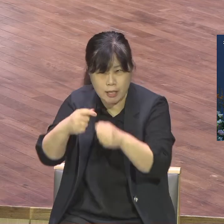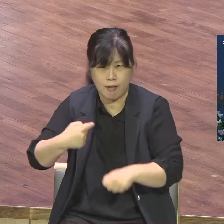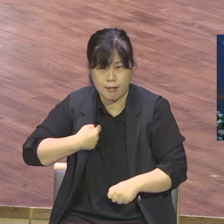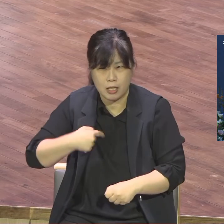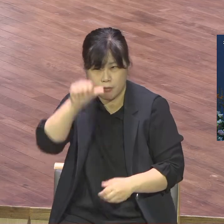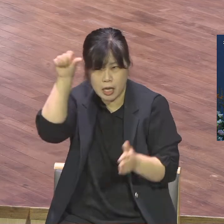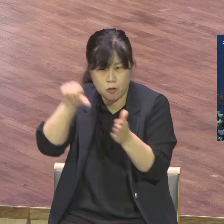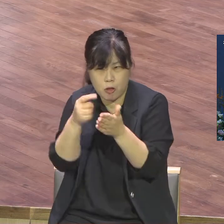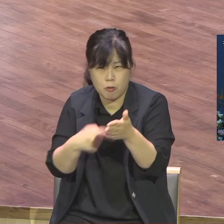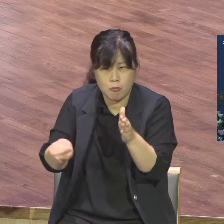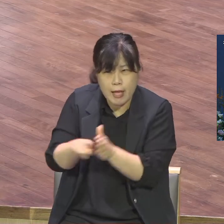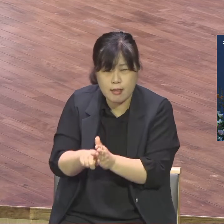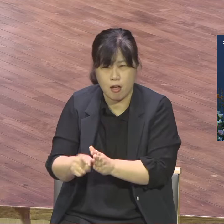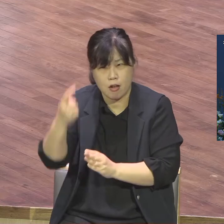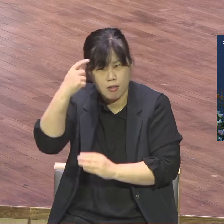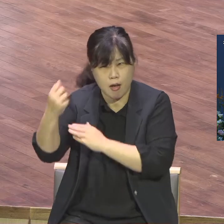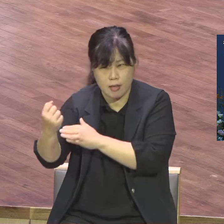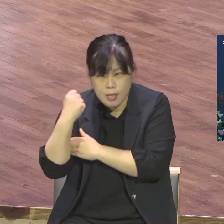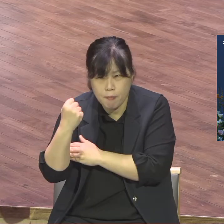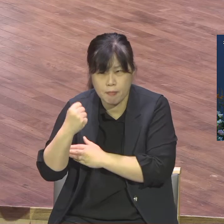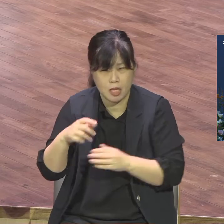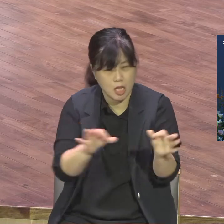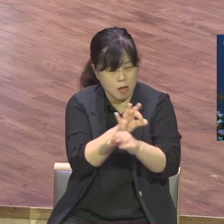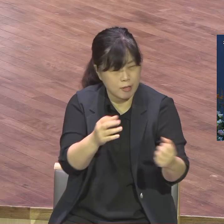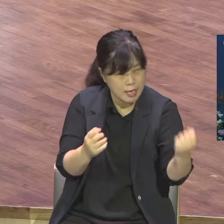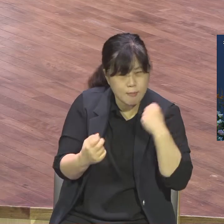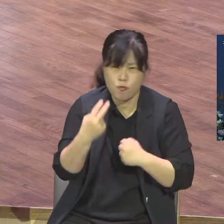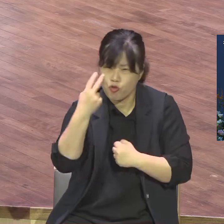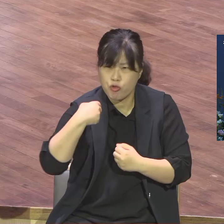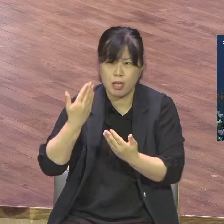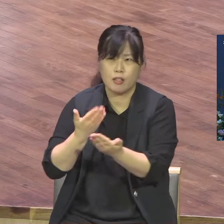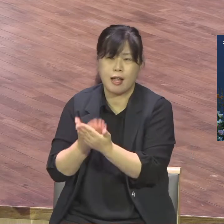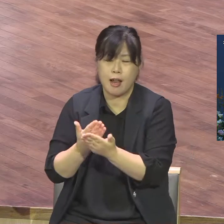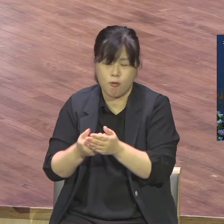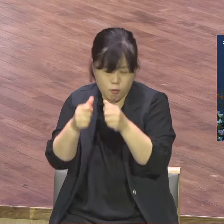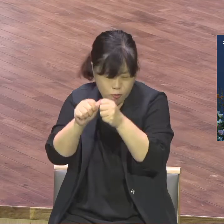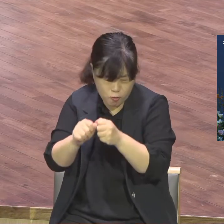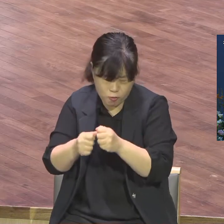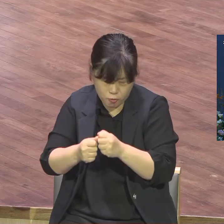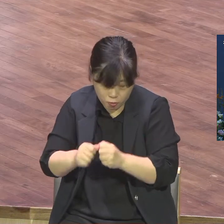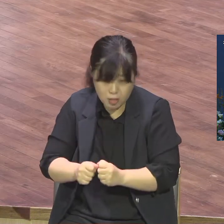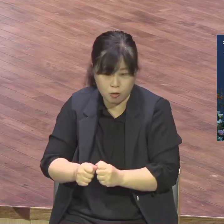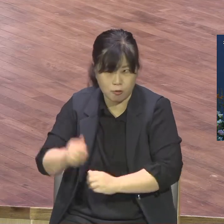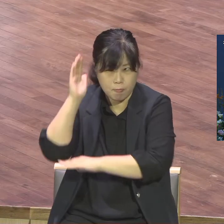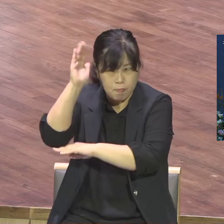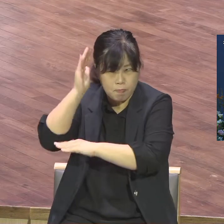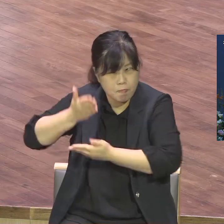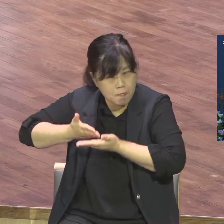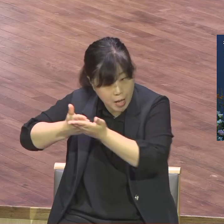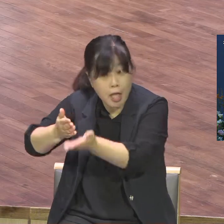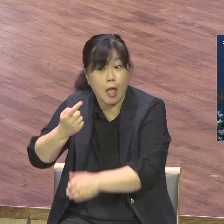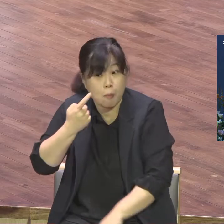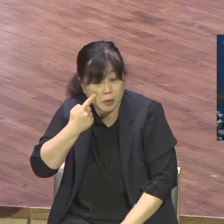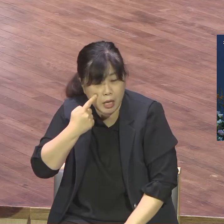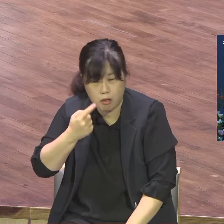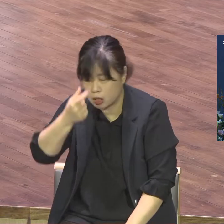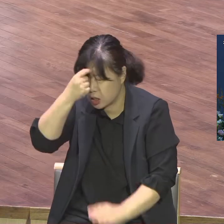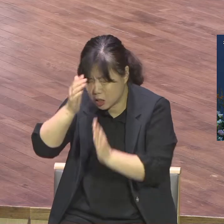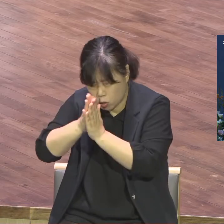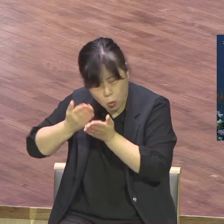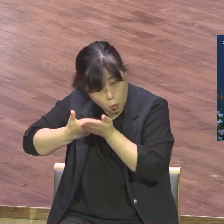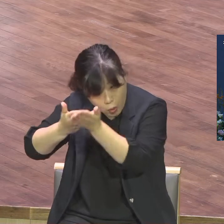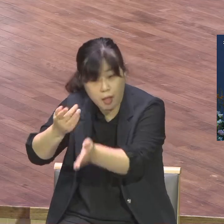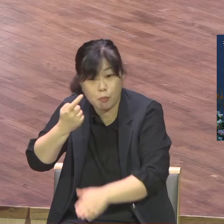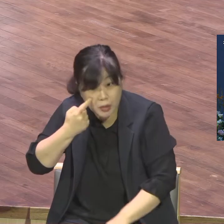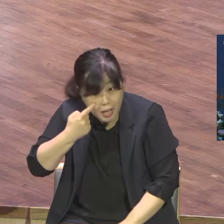복음화 경제력 플랫폼 역할을 감당하는 증거 있기를 주님으로 축복합니다. 두 번째로 사역적